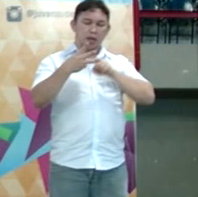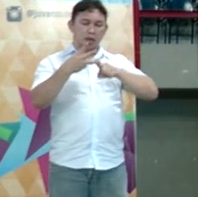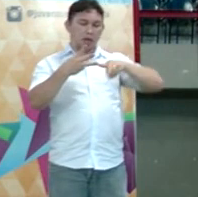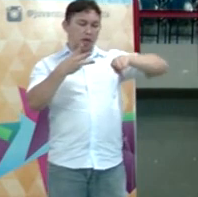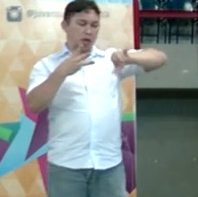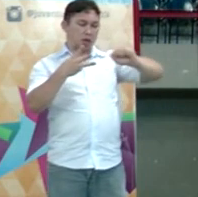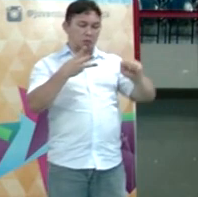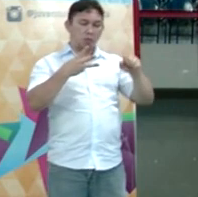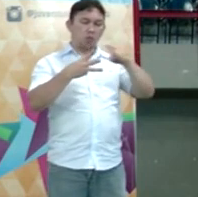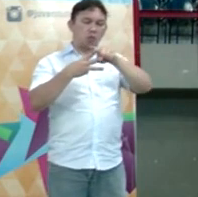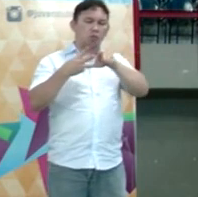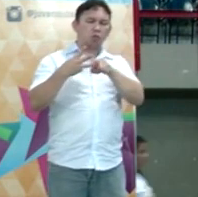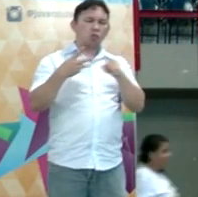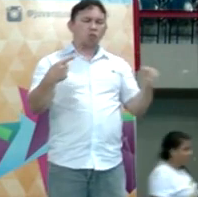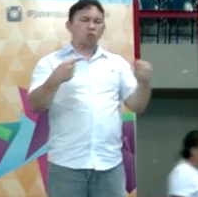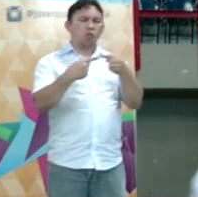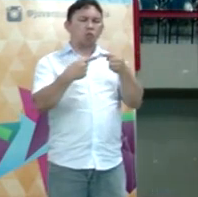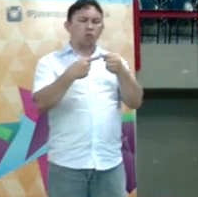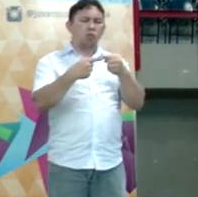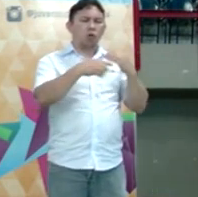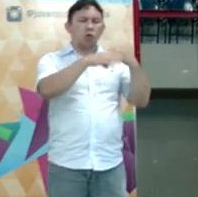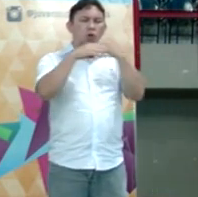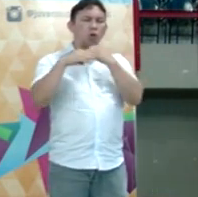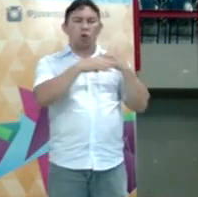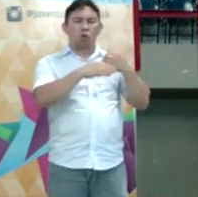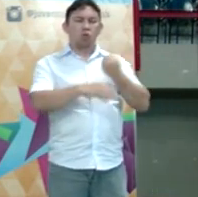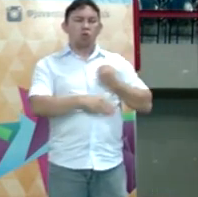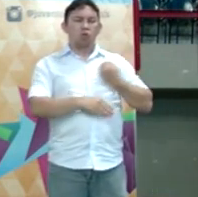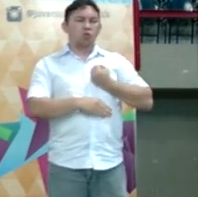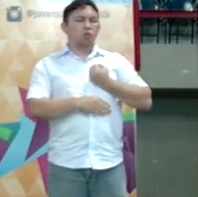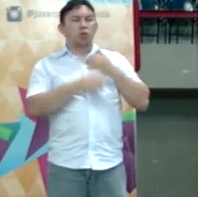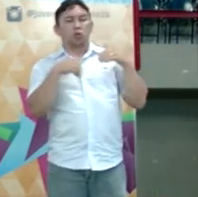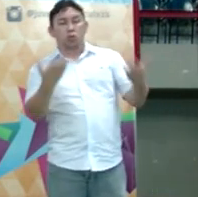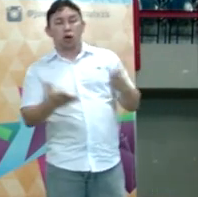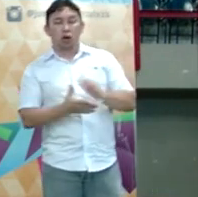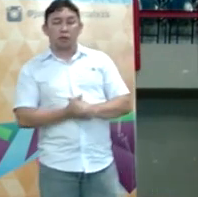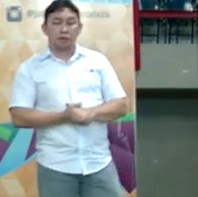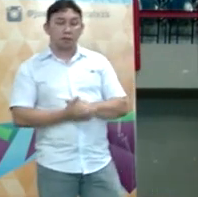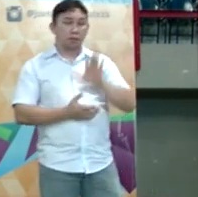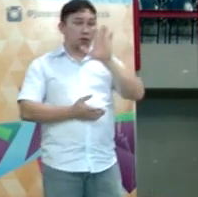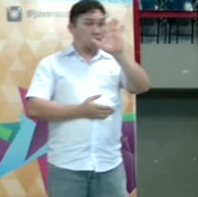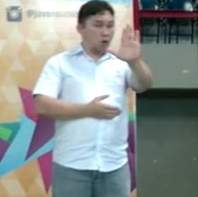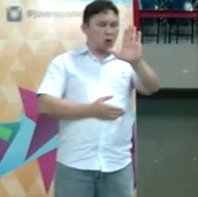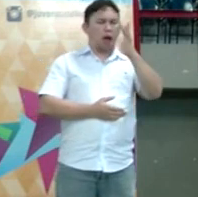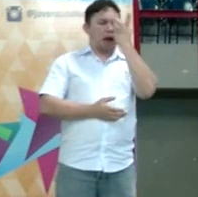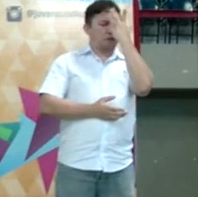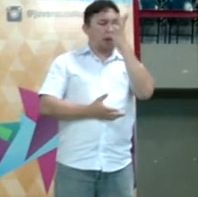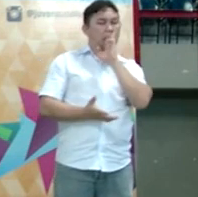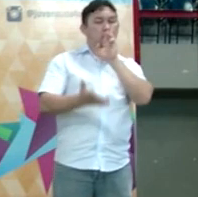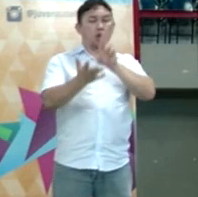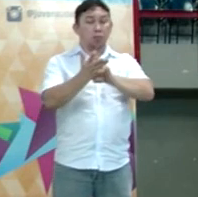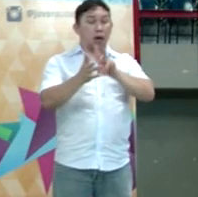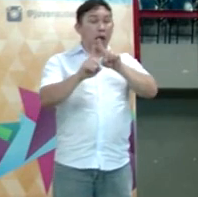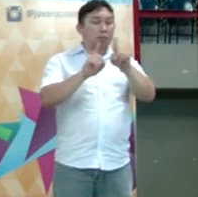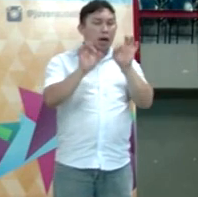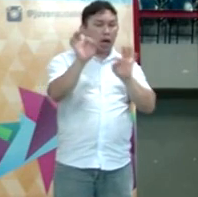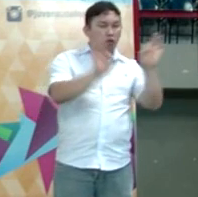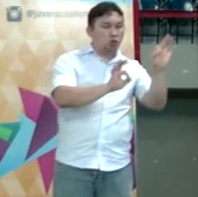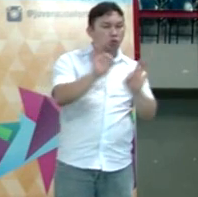moda são respectivamente iguais a... Pessoal, essa questão é fácil. Só precisa ter cuidado na